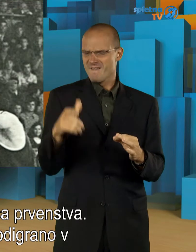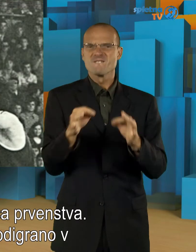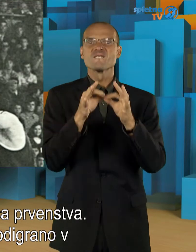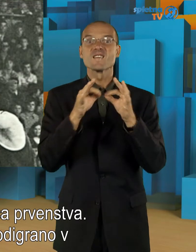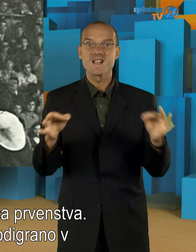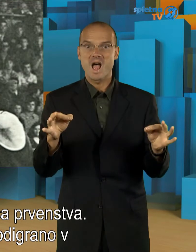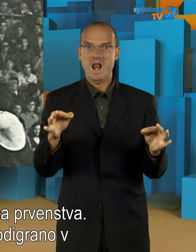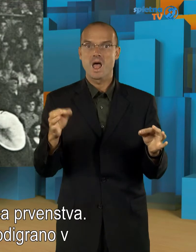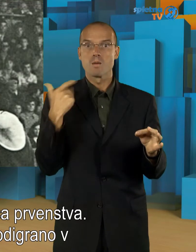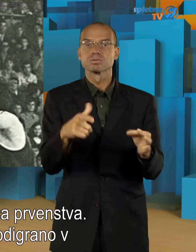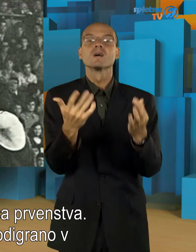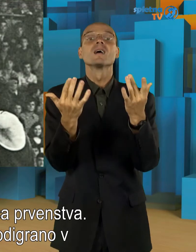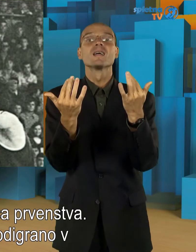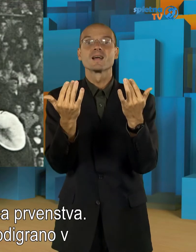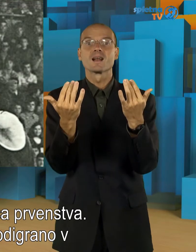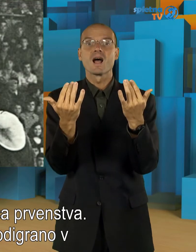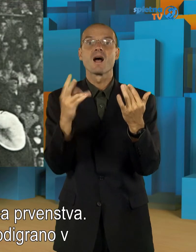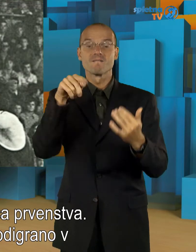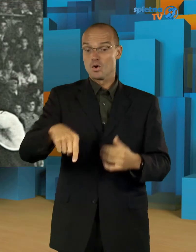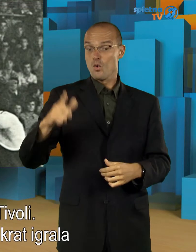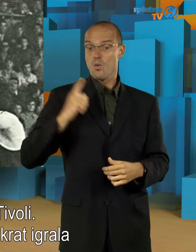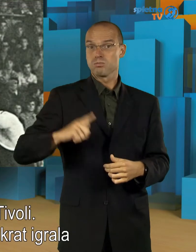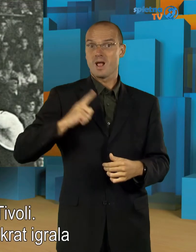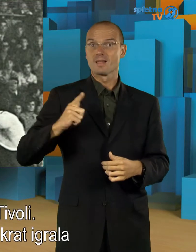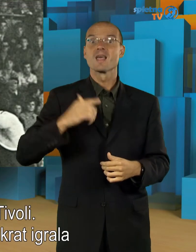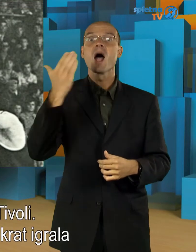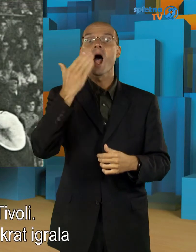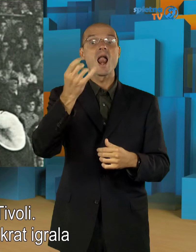Finale je bilo takrat odigrano v ljubljanski hali Tivoli.